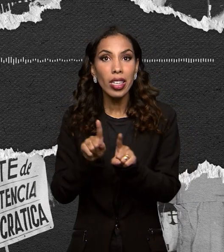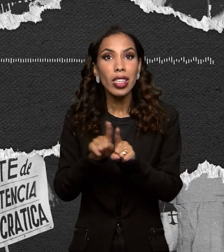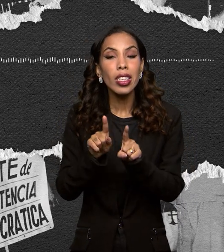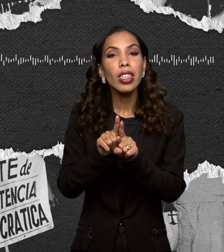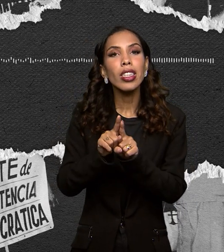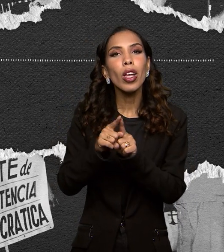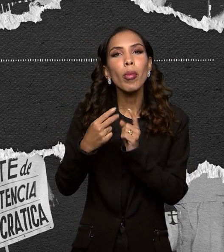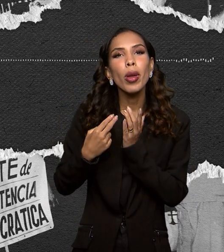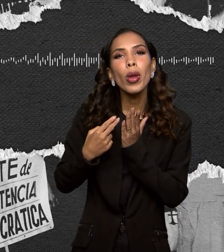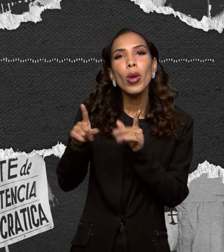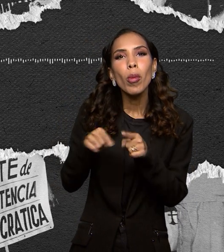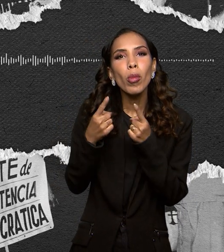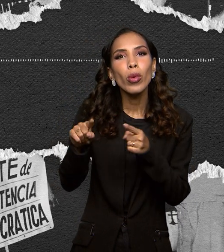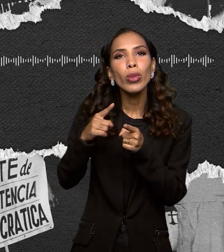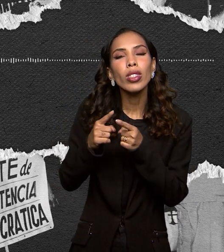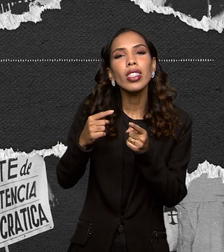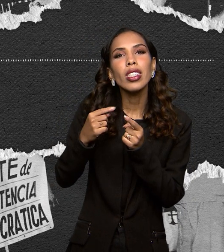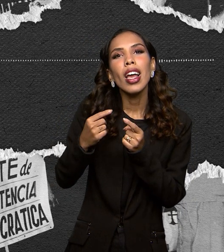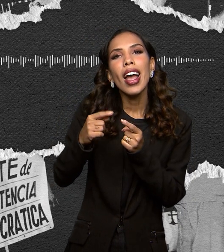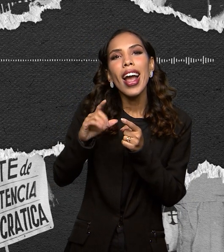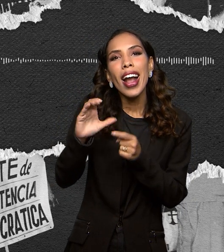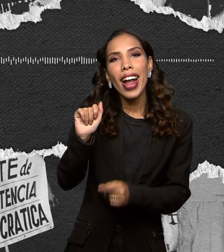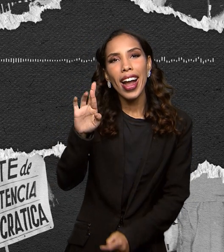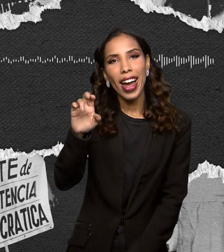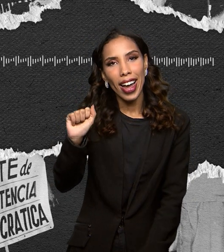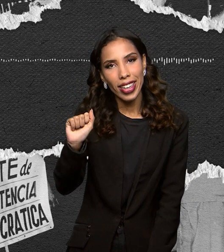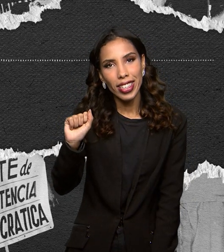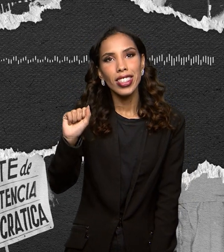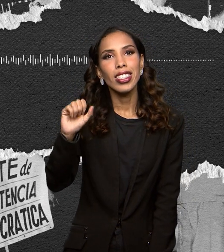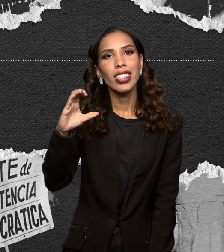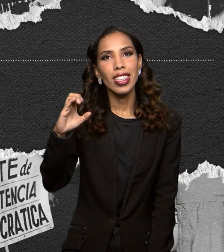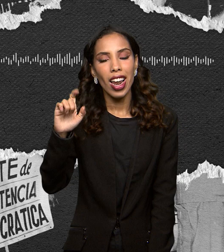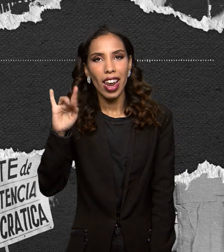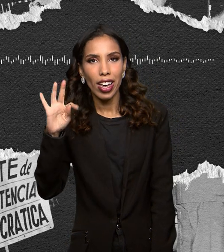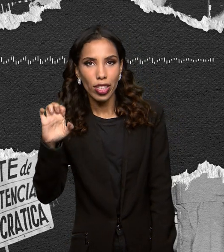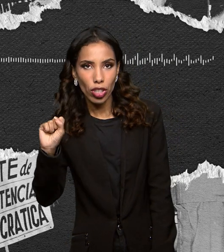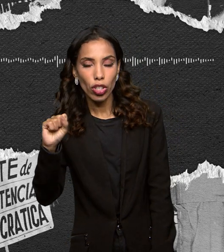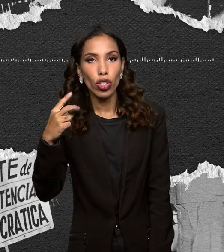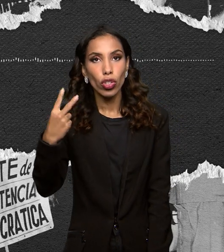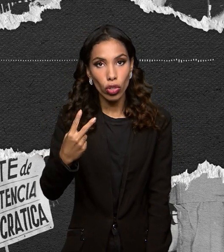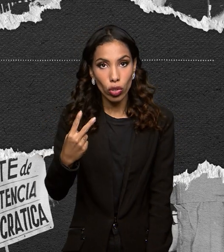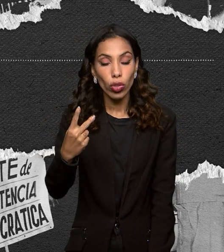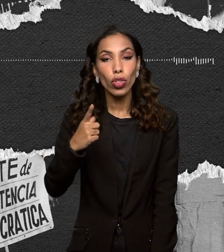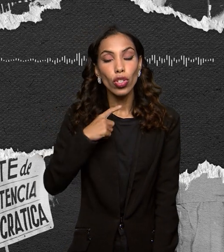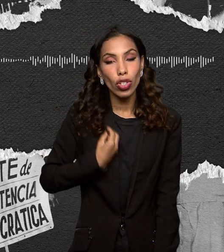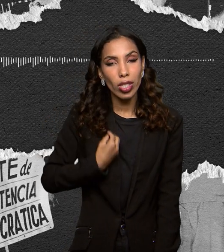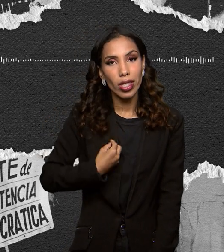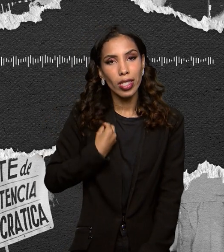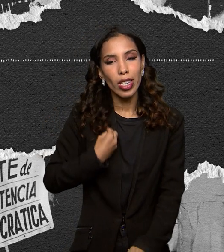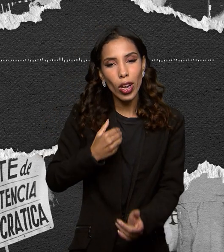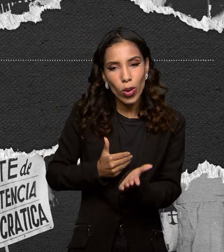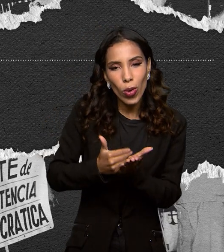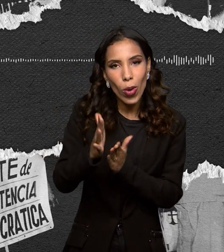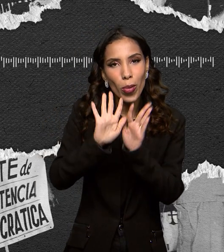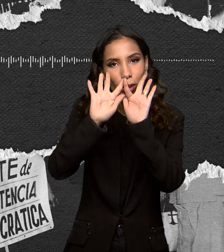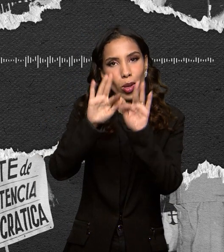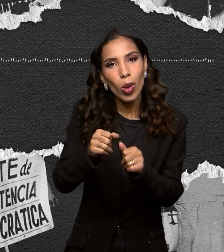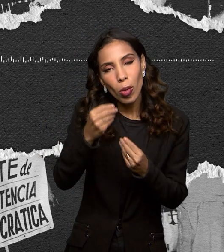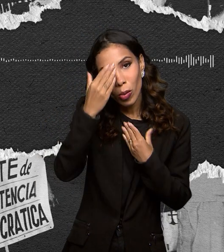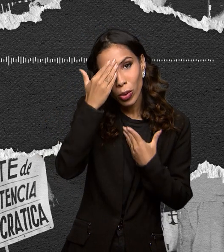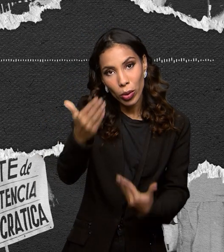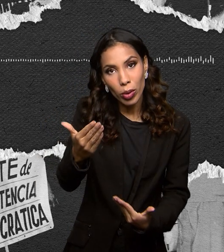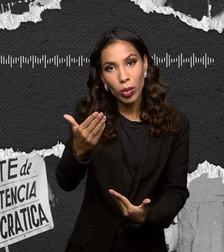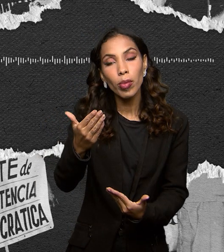Cartas Celestes 2, do Almeida Prado, que aparecem na abertura e aqui no encerramento. Obrigada, Nelson. Já